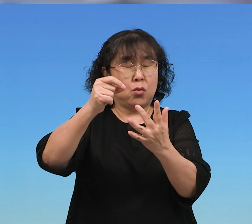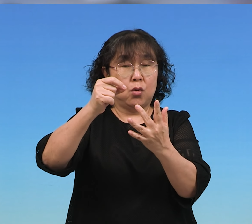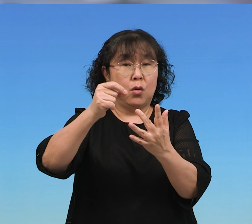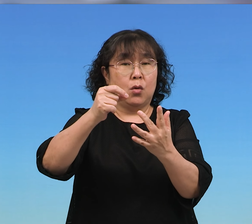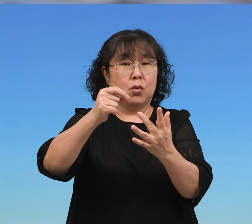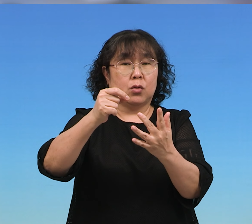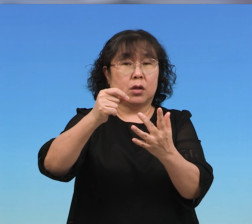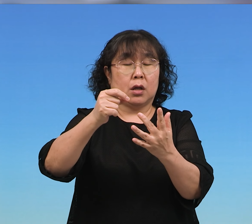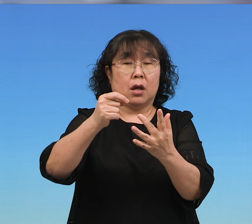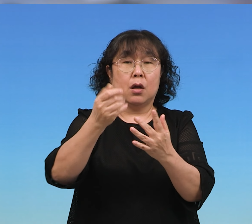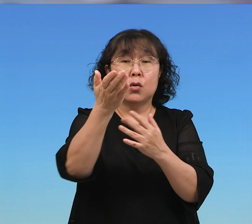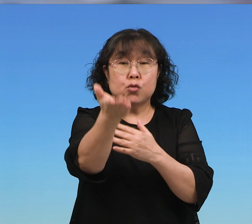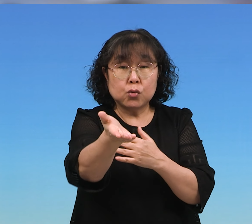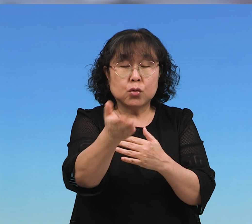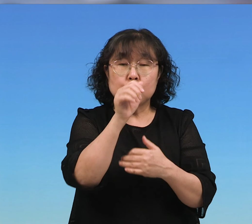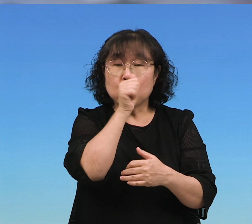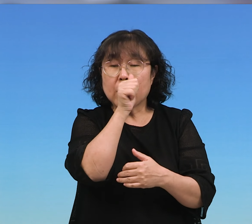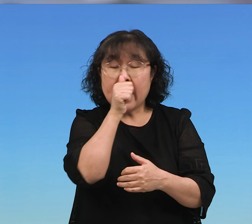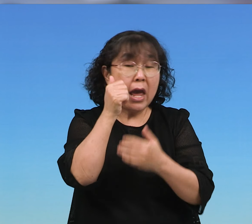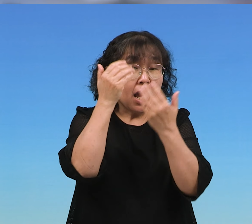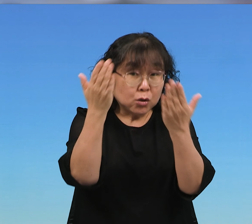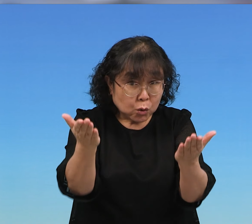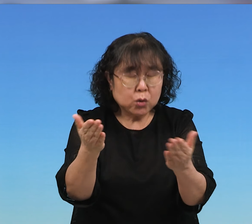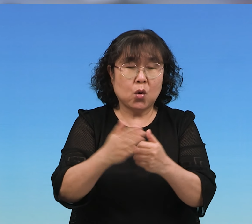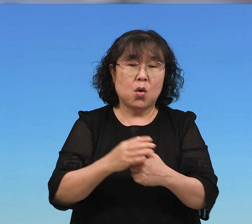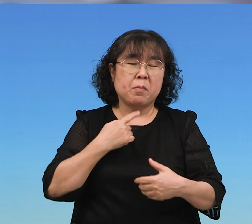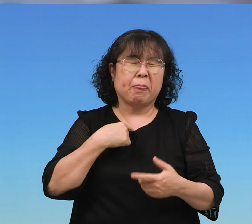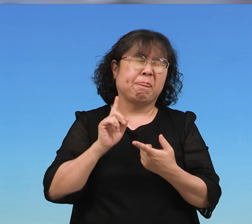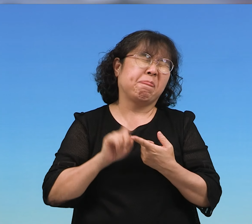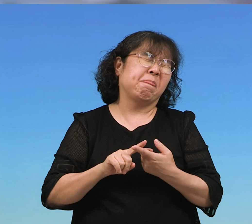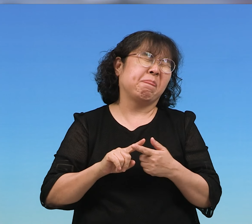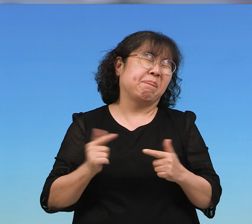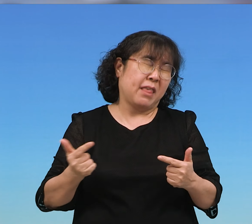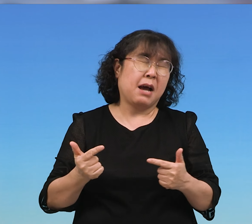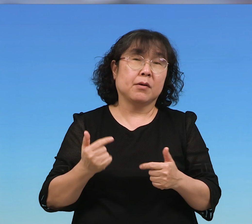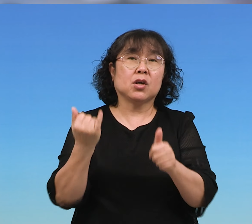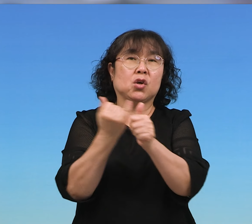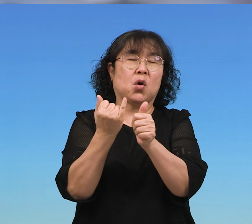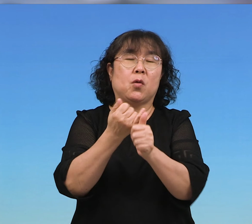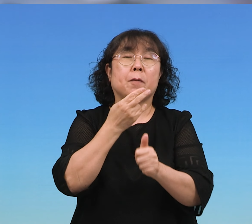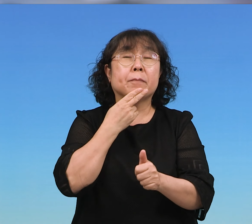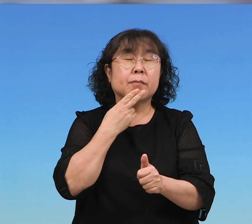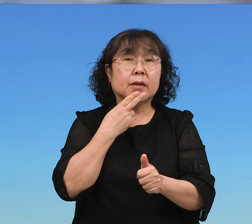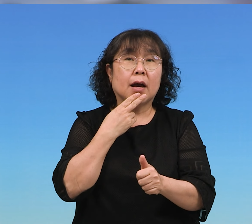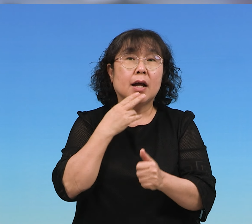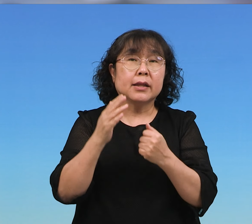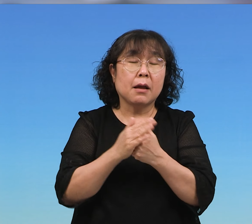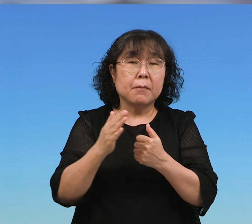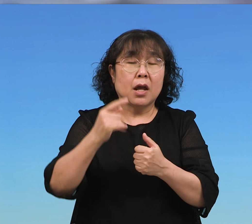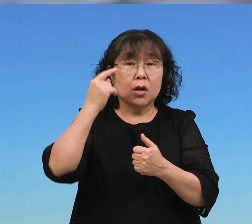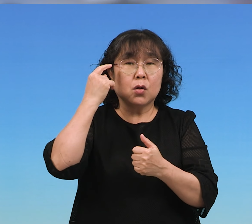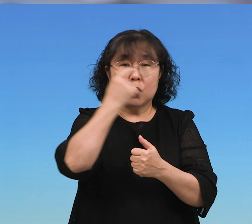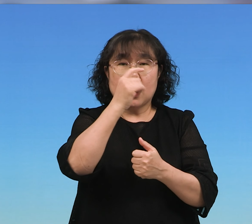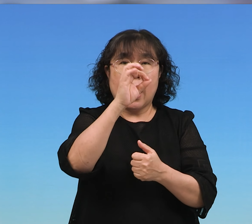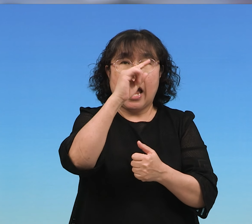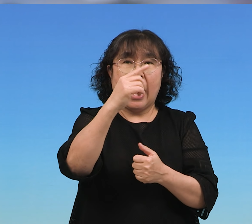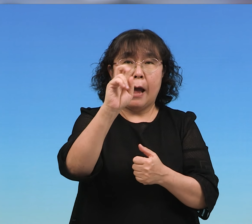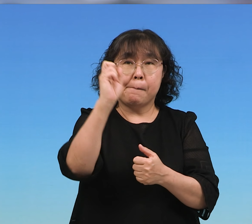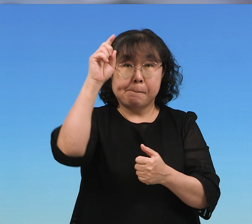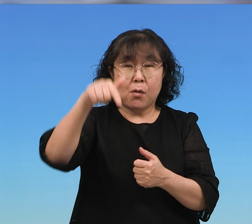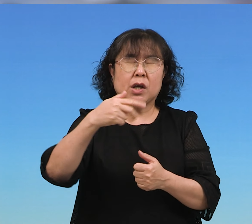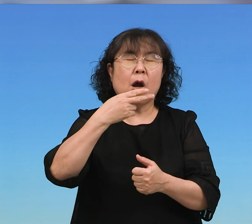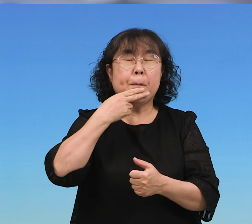실컷 내가 골라줘봐야 뭐 끝에 뭐 외모가 좀, 그러면 결혼 안 하는 거예요. 그게 다 안목이 없어서